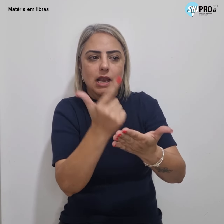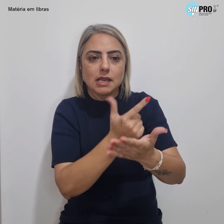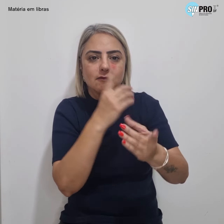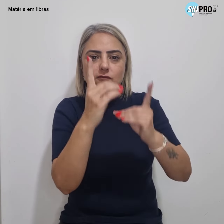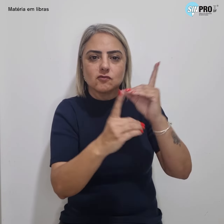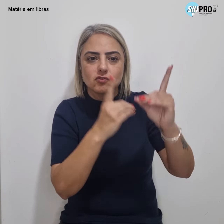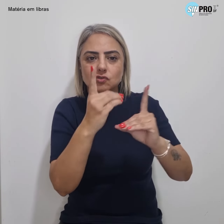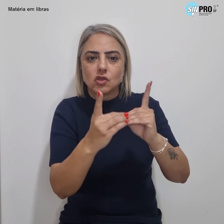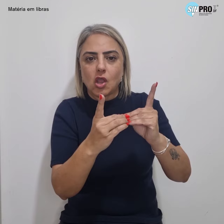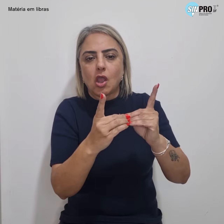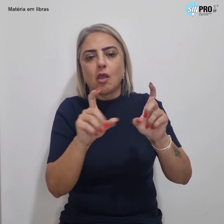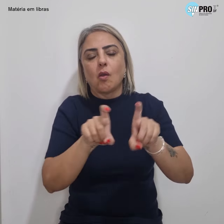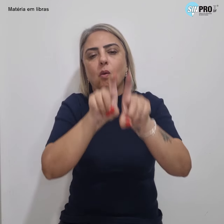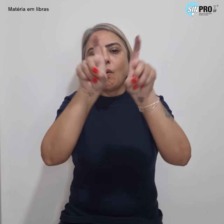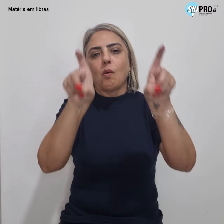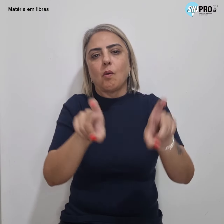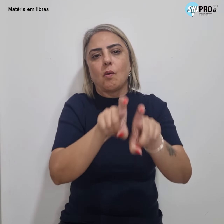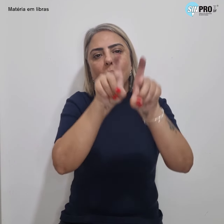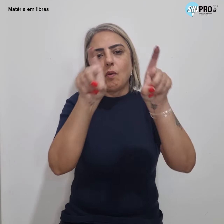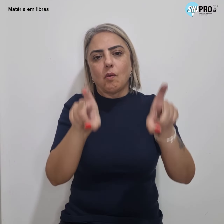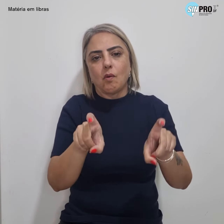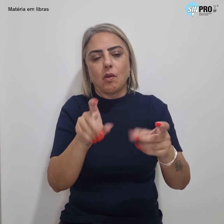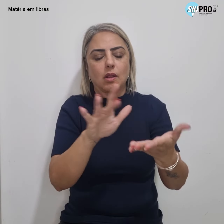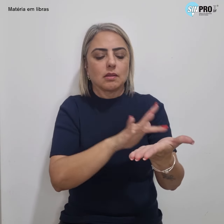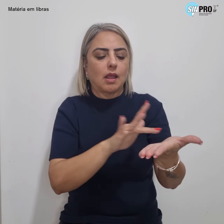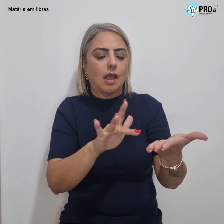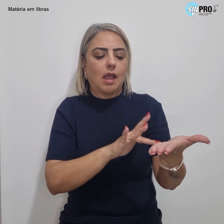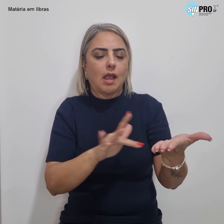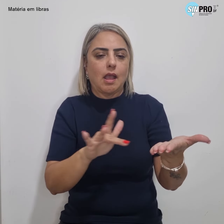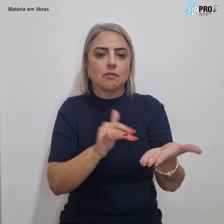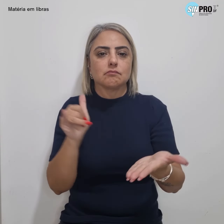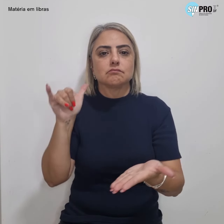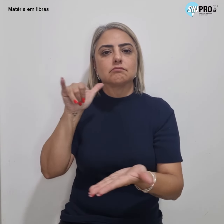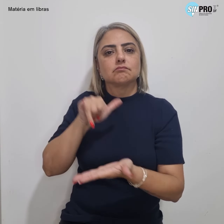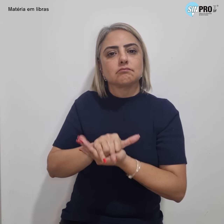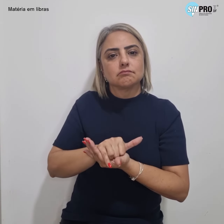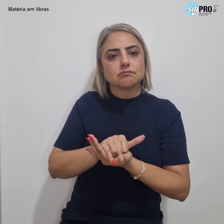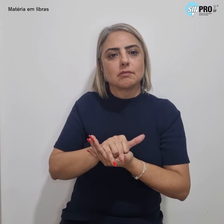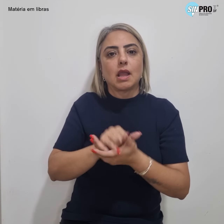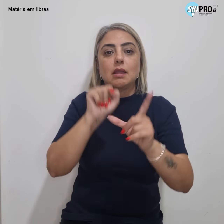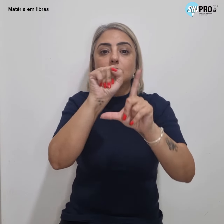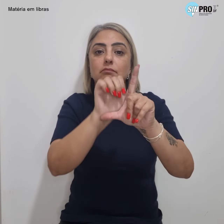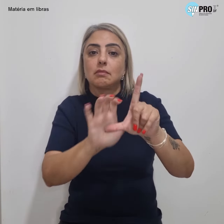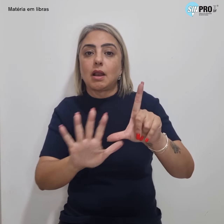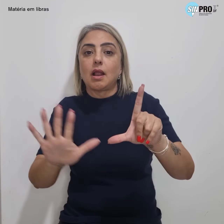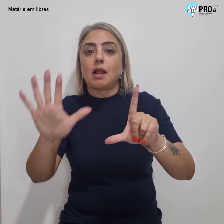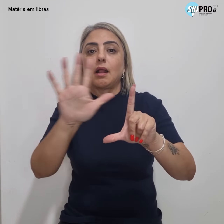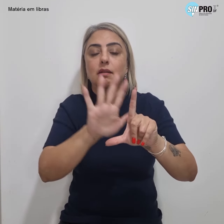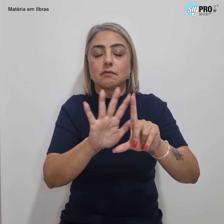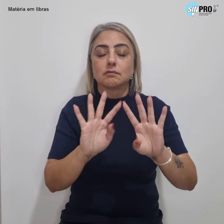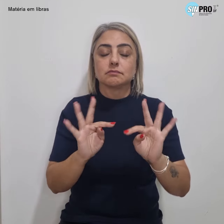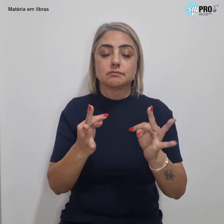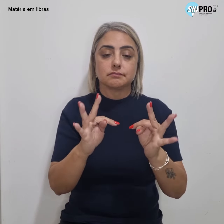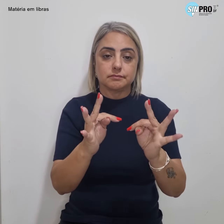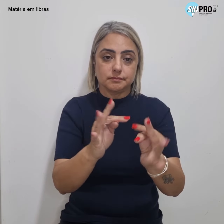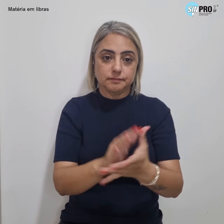por computadores, tablets, aplicativos e plataformas tecnológicas. As